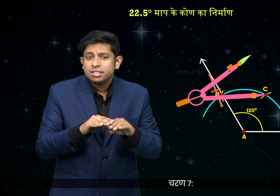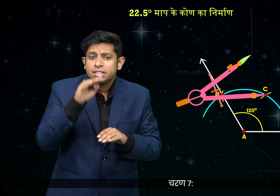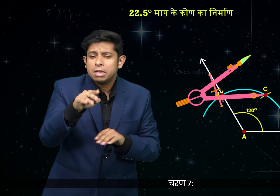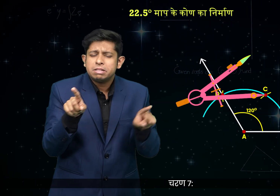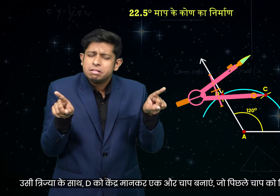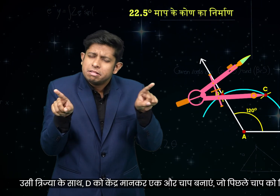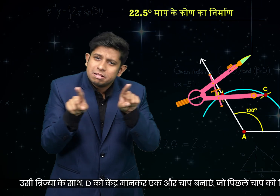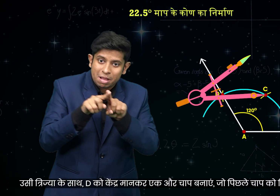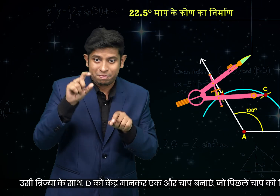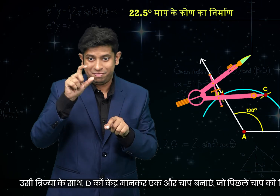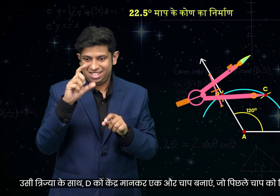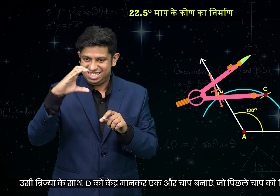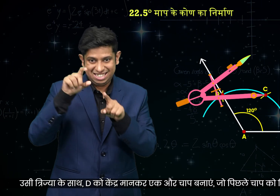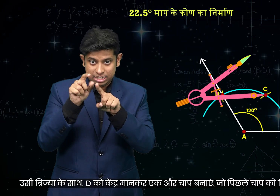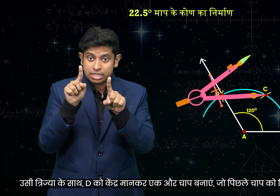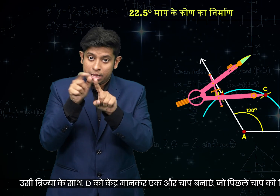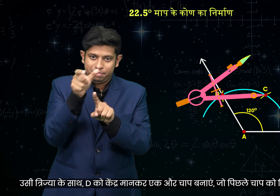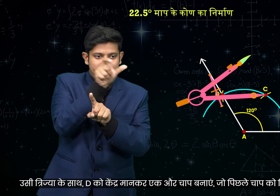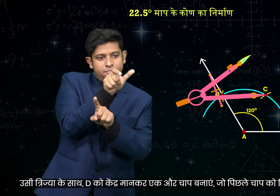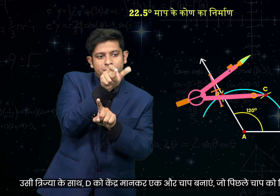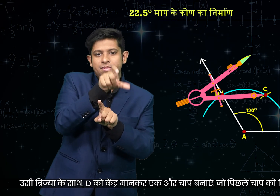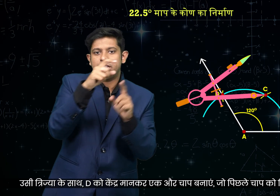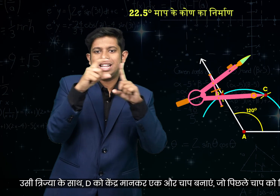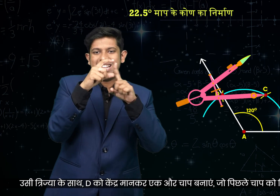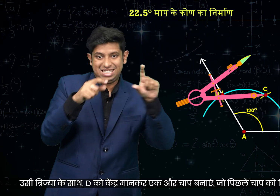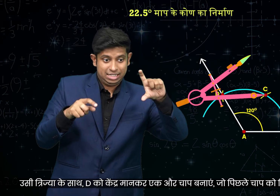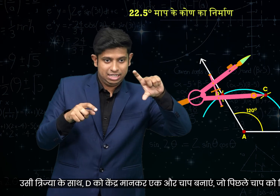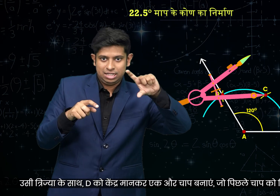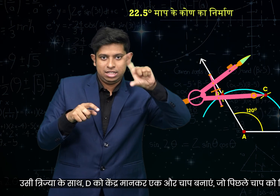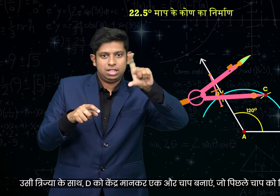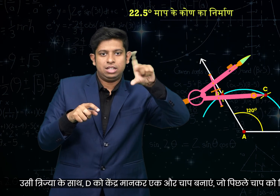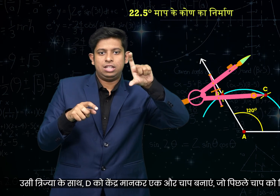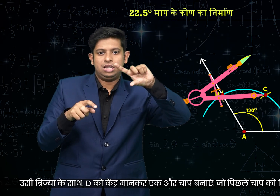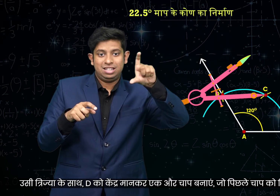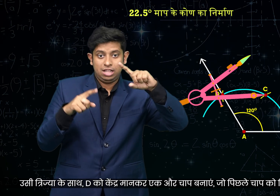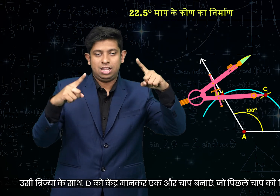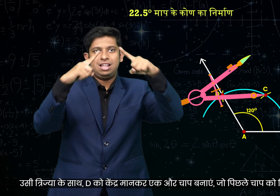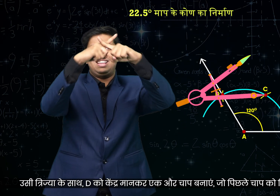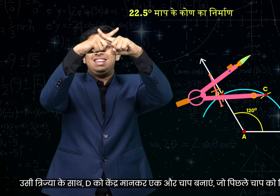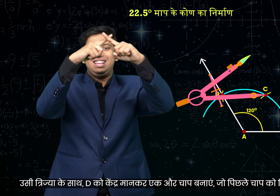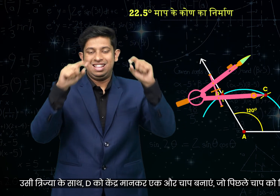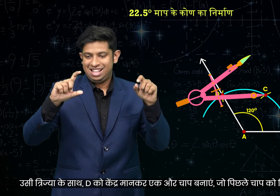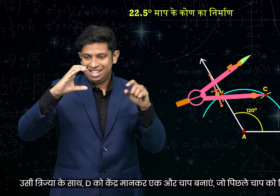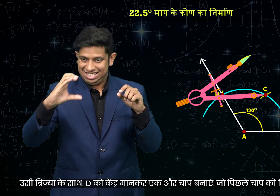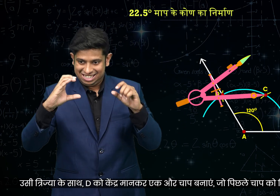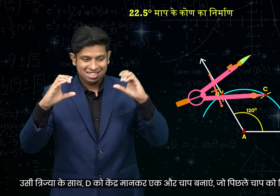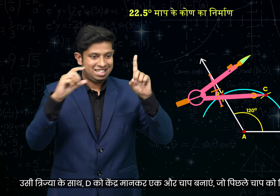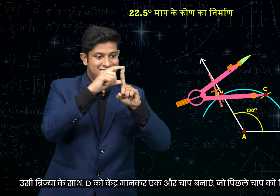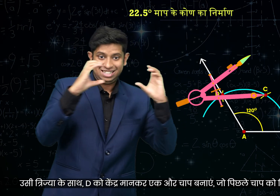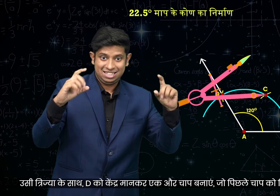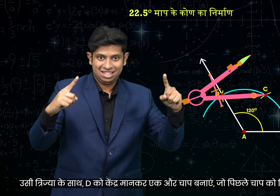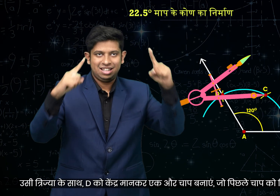चरण 7, उसी त्रिज्या के साथ D को केंद्र मानकर एक और चाप बनाइए